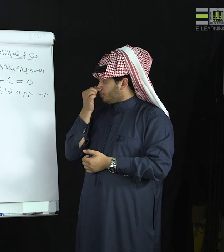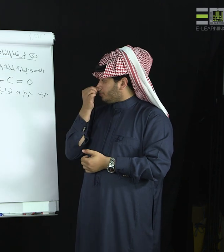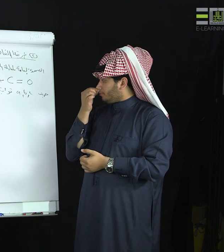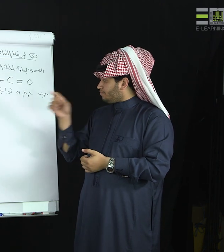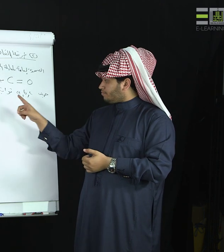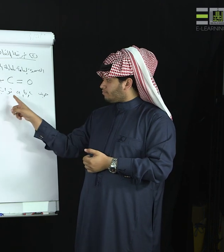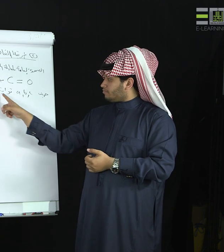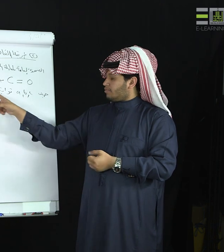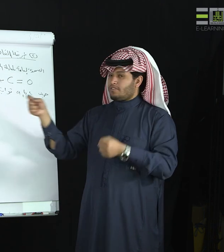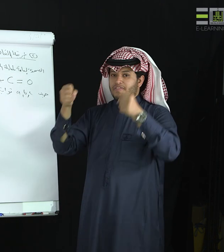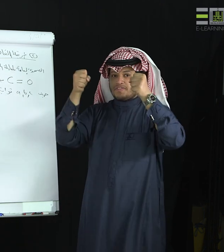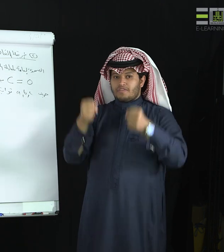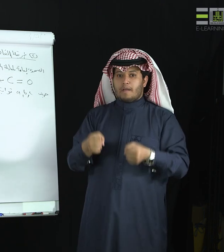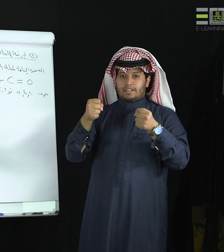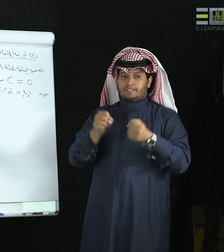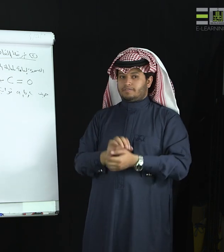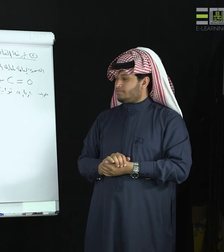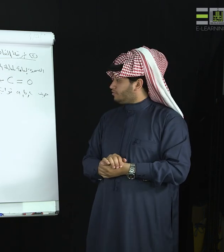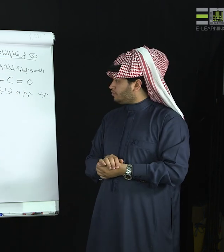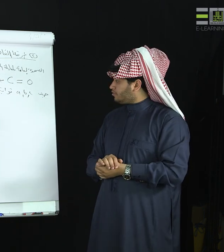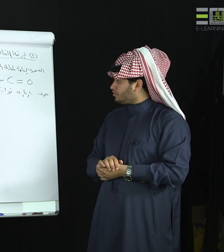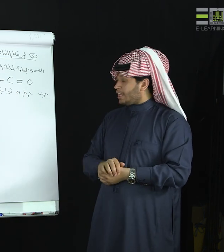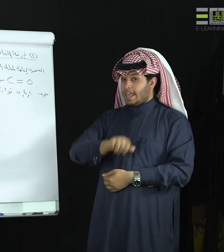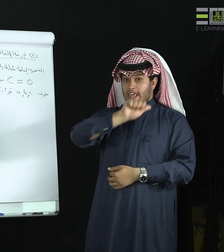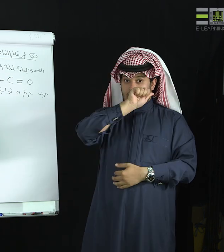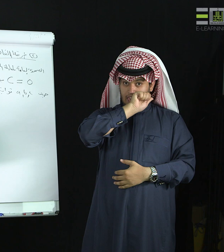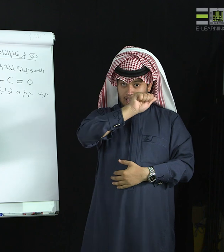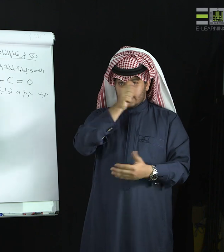طيب و A لا تساوي الصفر،